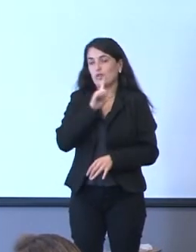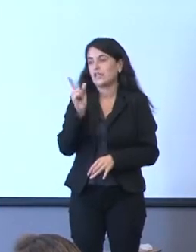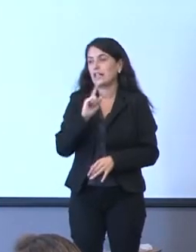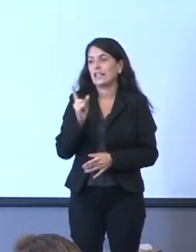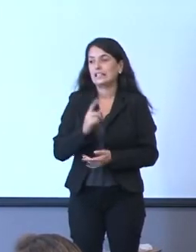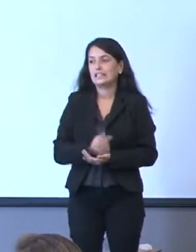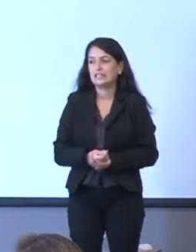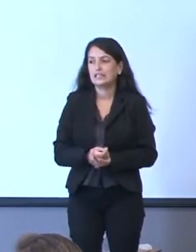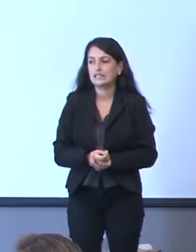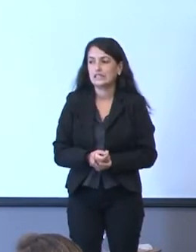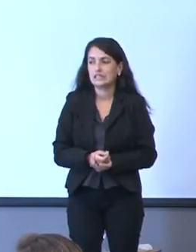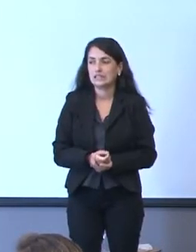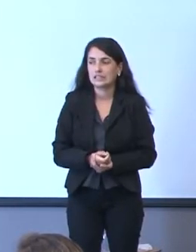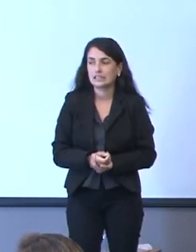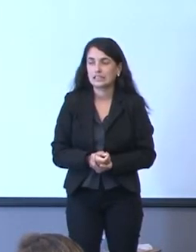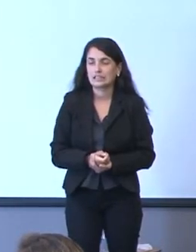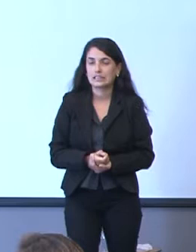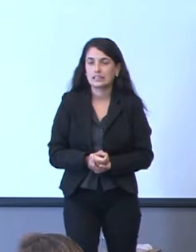vezes,